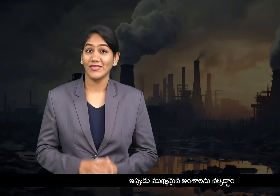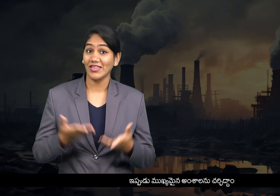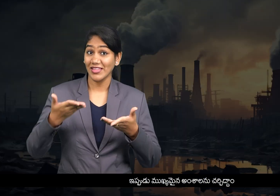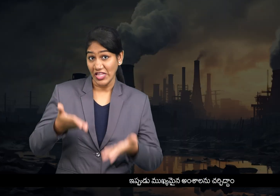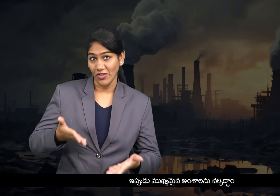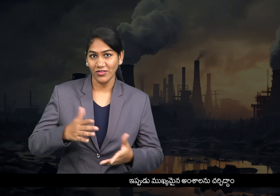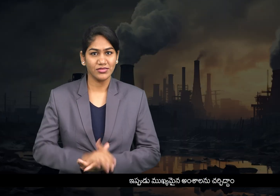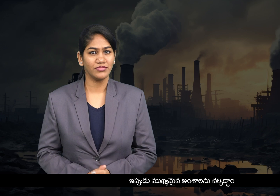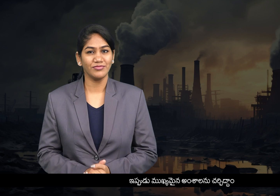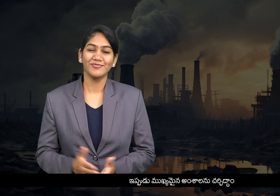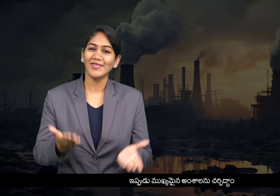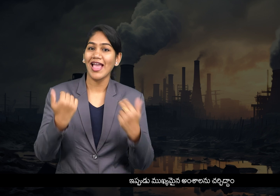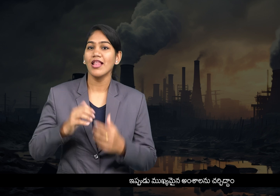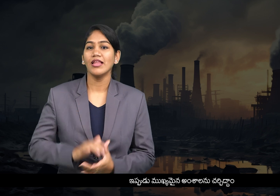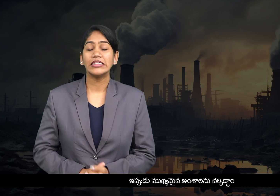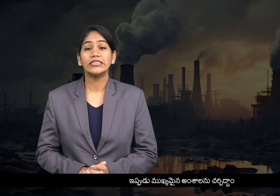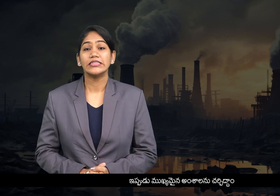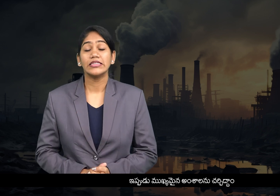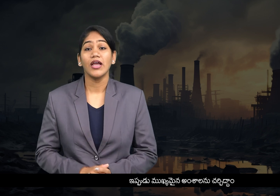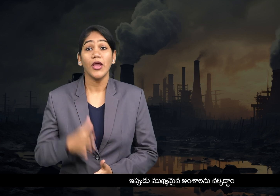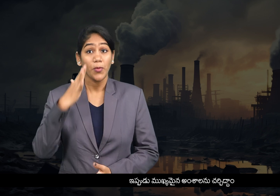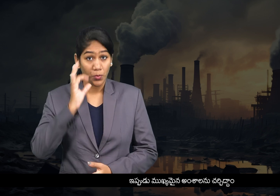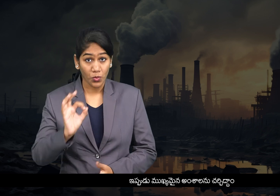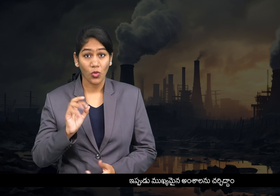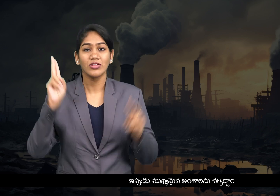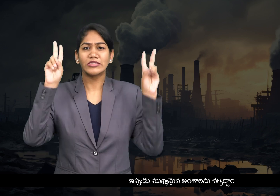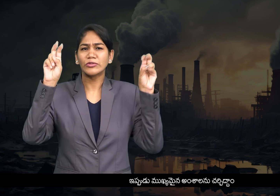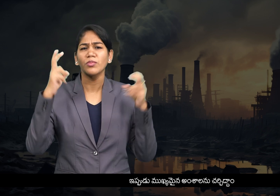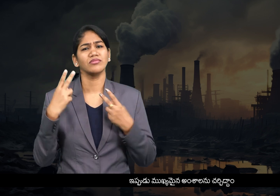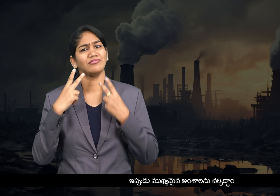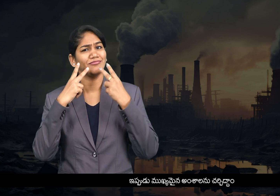ఇప్పుడు ముఖ్యమైన అంశాలను చర్చిద్దాం.